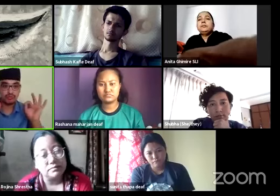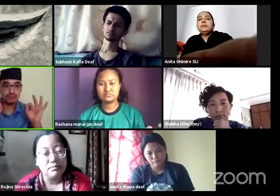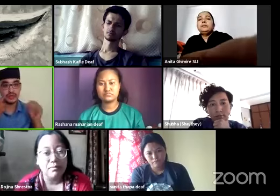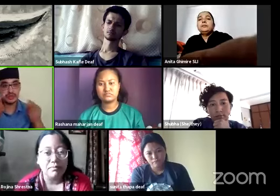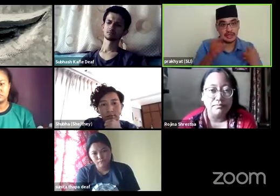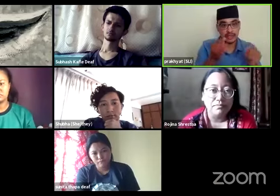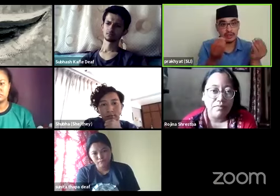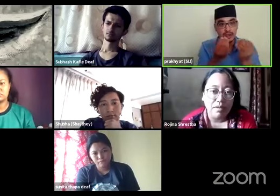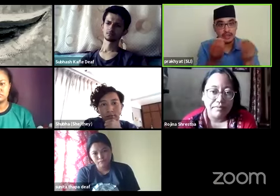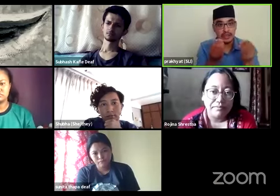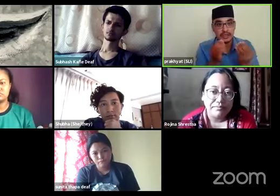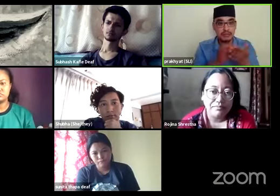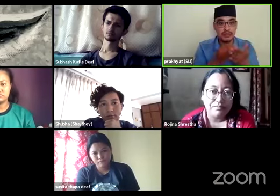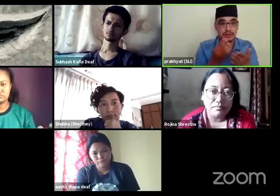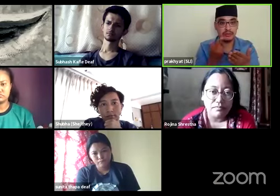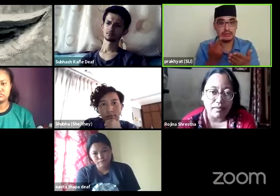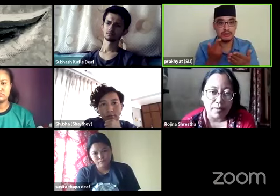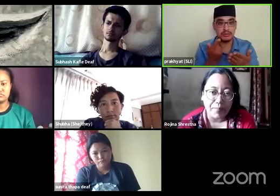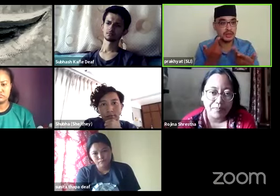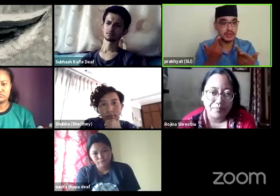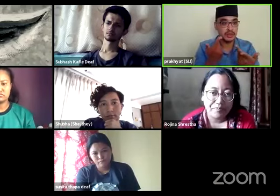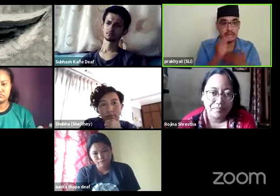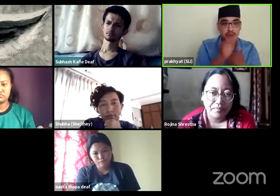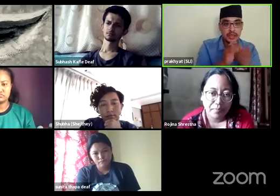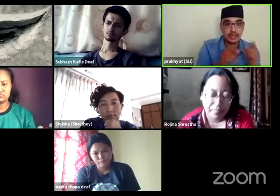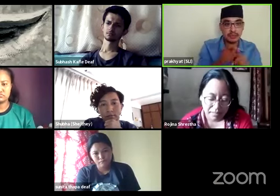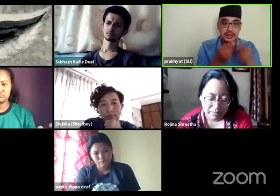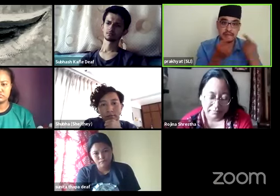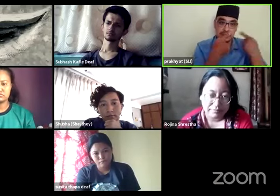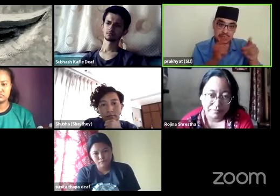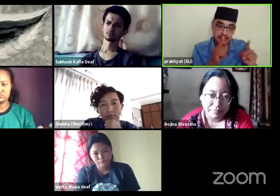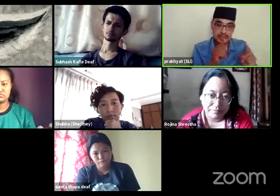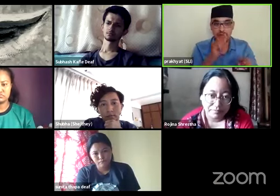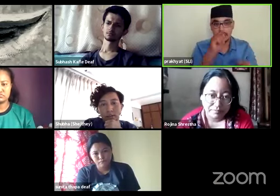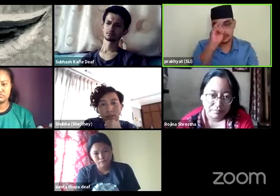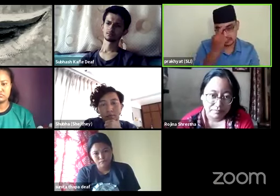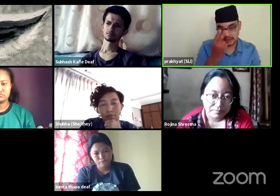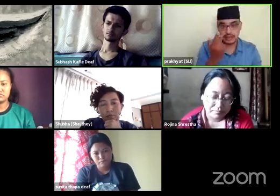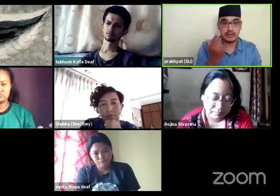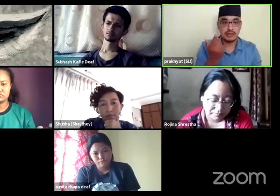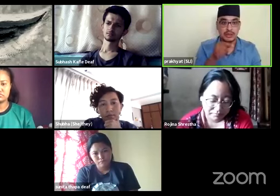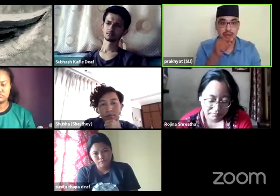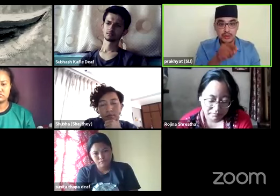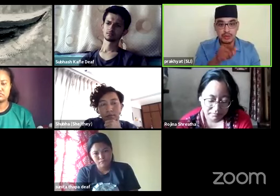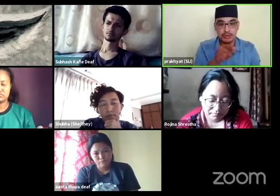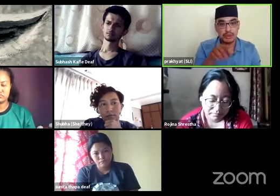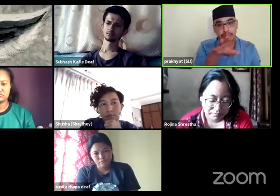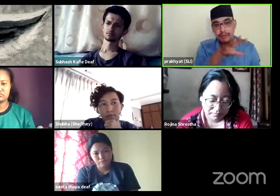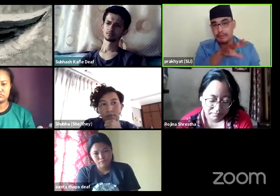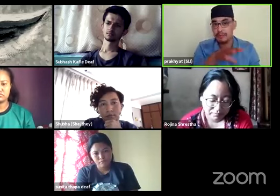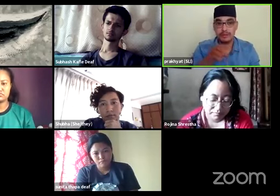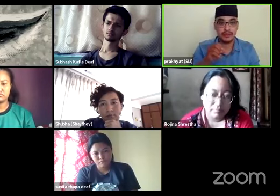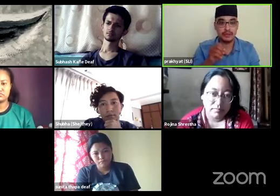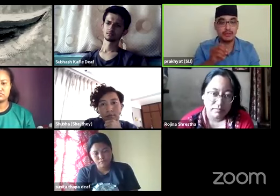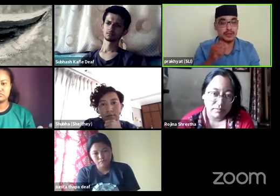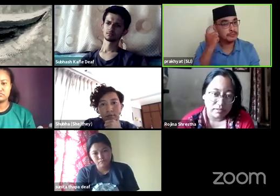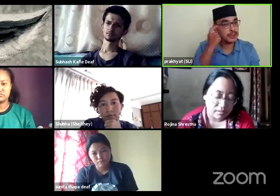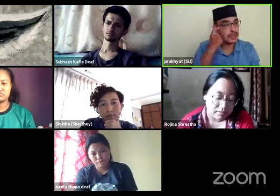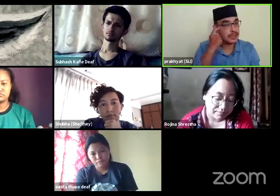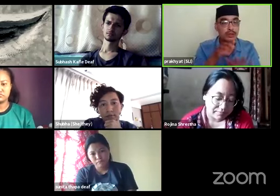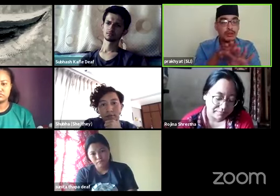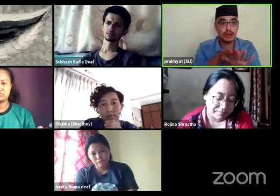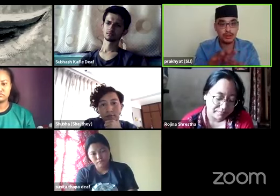हुन्छ नि स्याड भइरहेको दिनको फोटो चाहिँ राख्नु चाहिँ बेठिक अथवा हुन्छ नि यो यो सबै सबै कन्सेप्टहरू चाहिँ